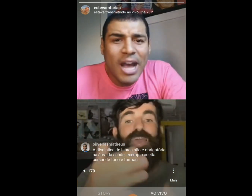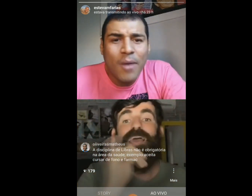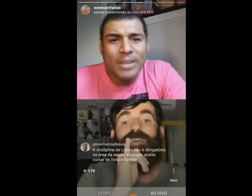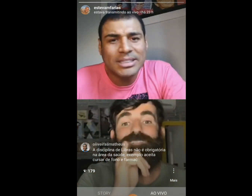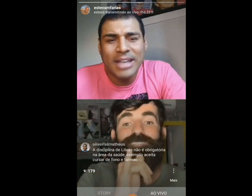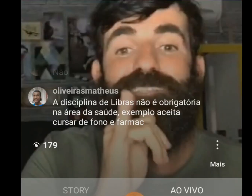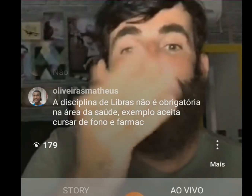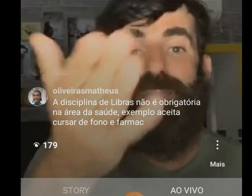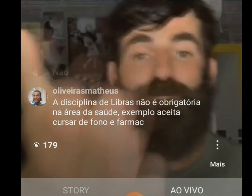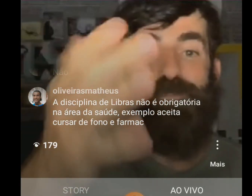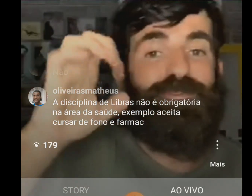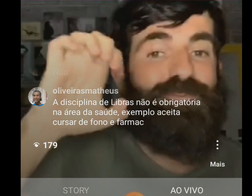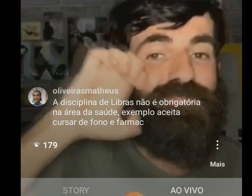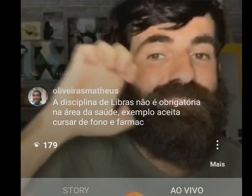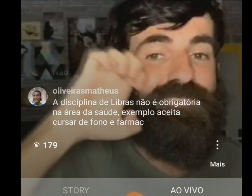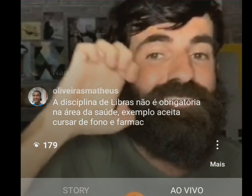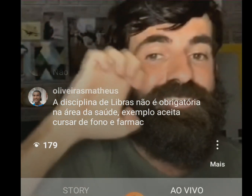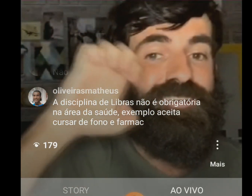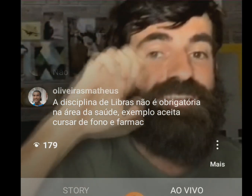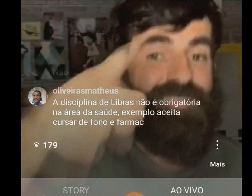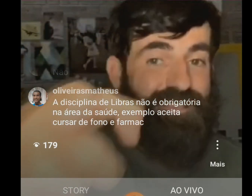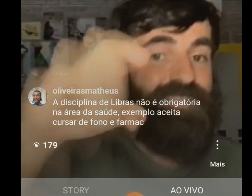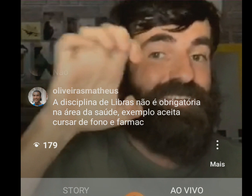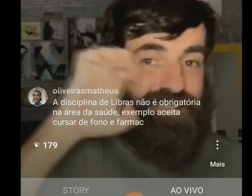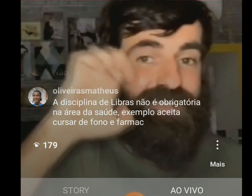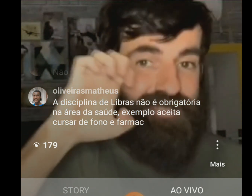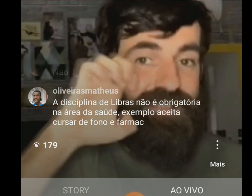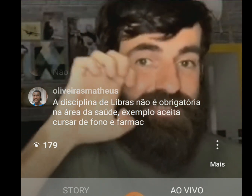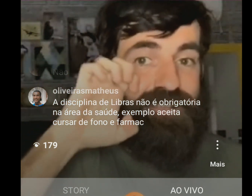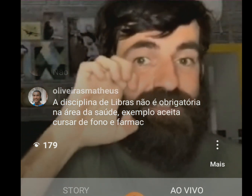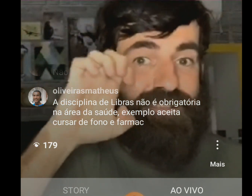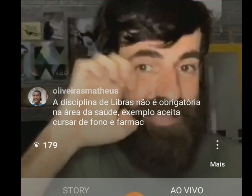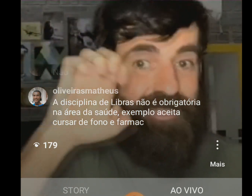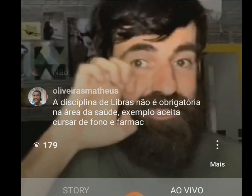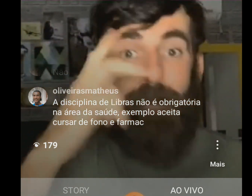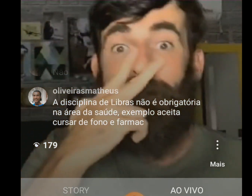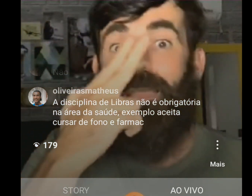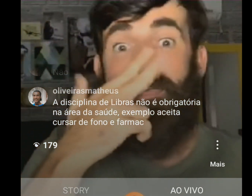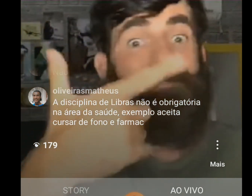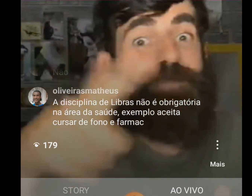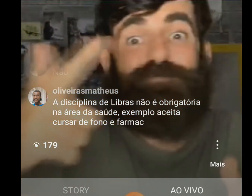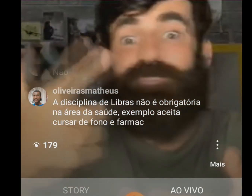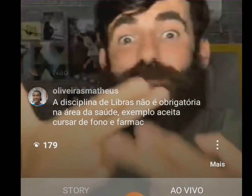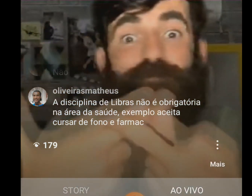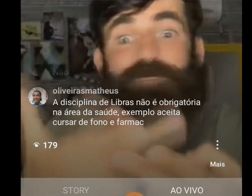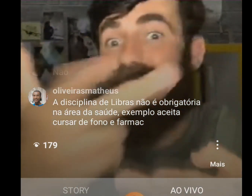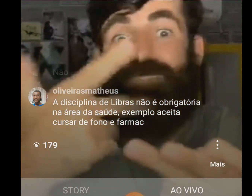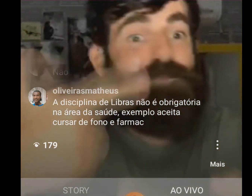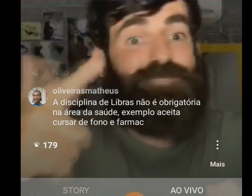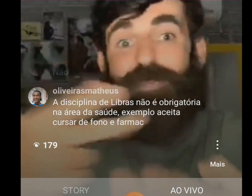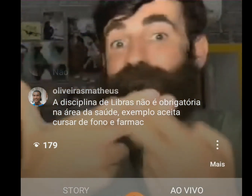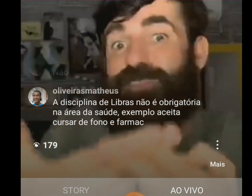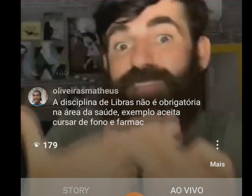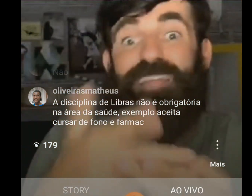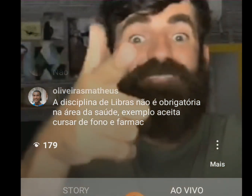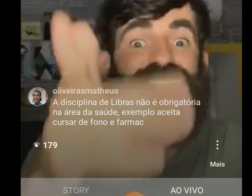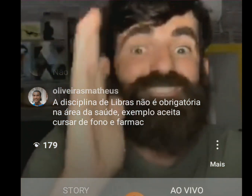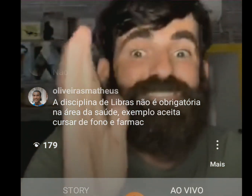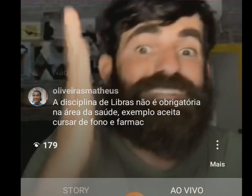natural. Exemplo, Estevão, você, né? Por exemplo, Estevão parece que não tem paciência. Você